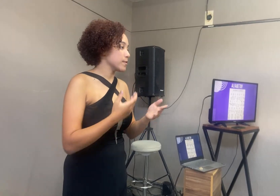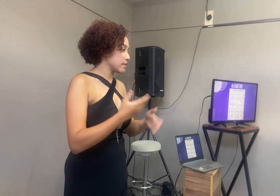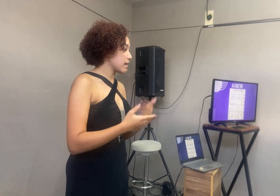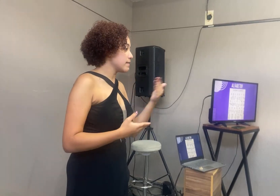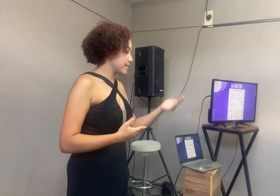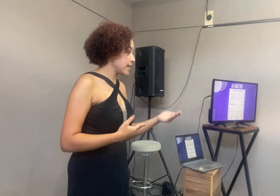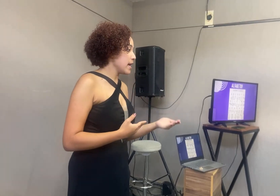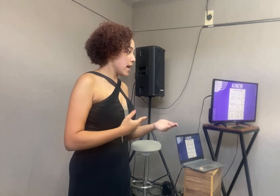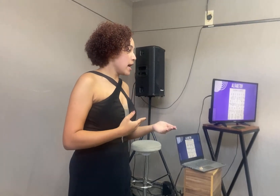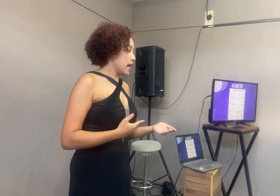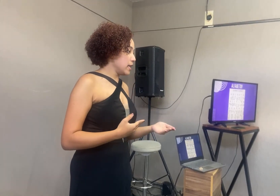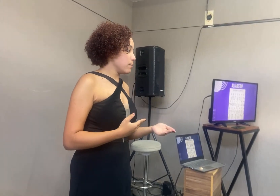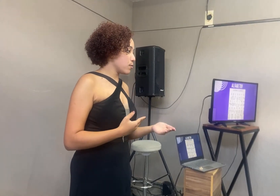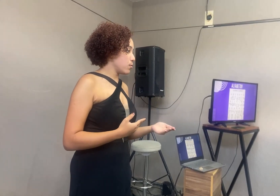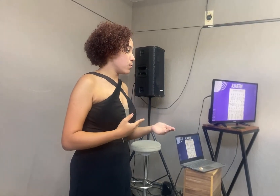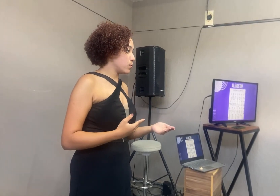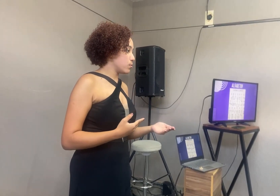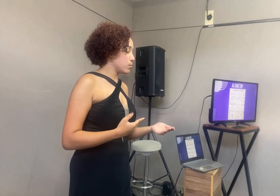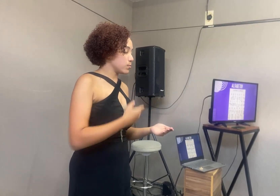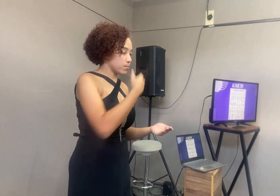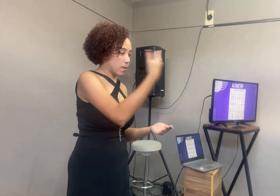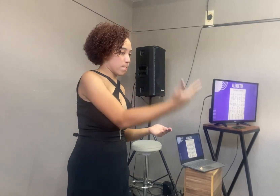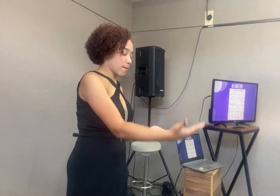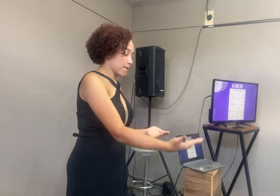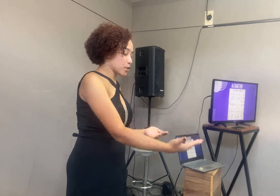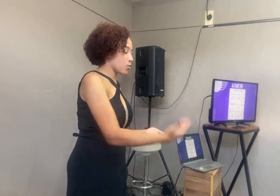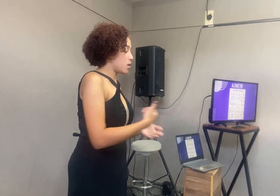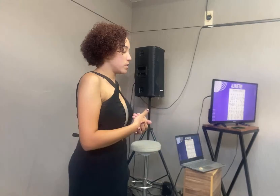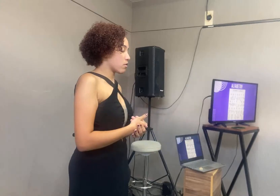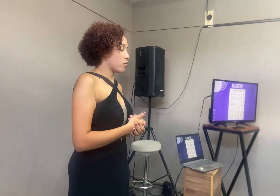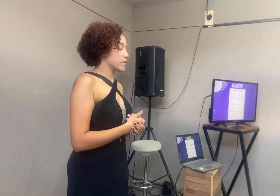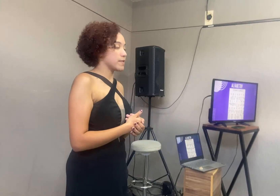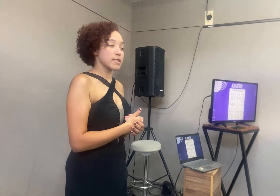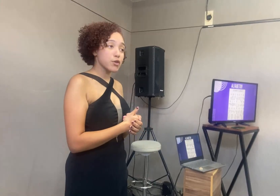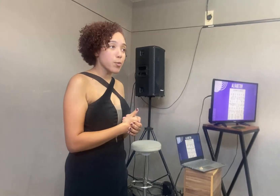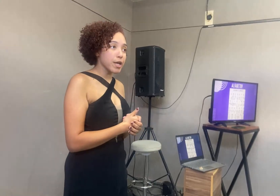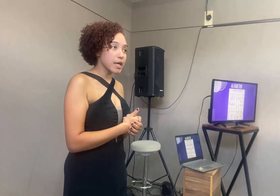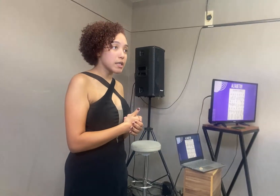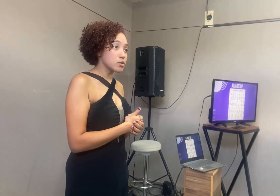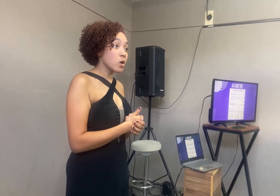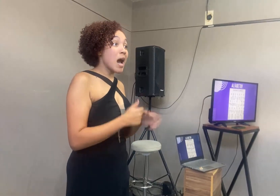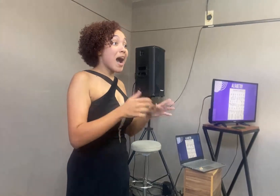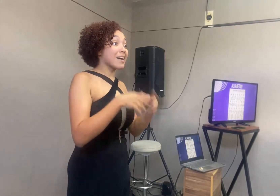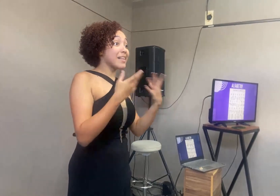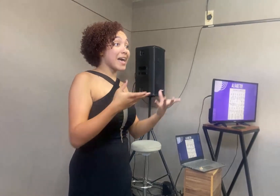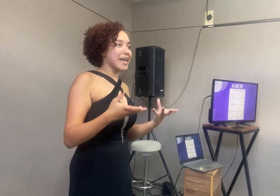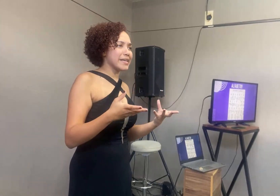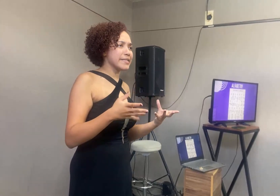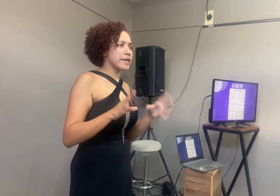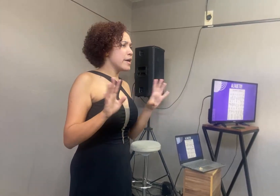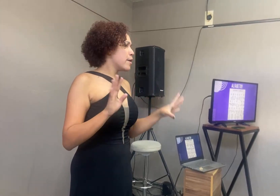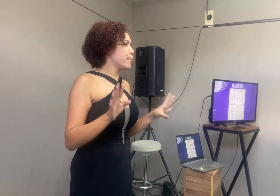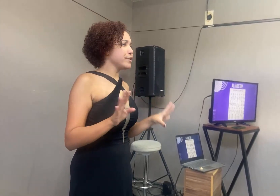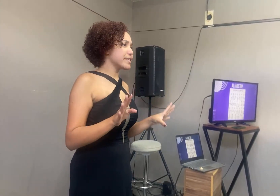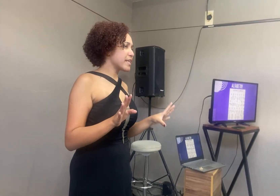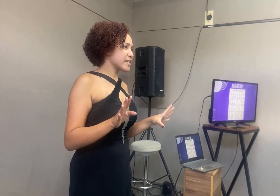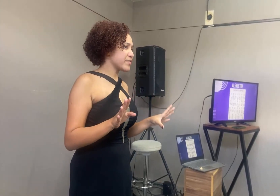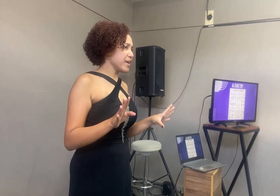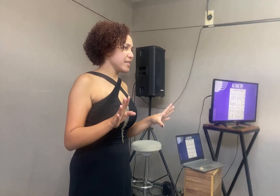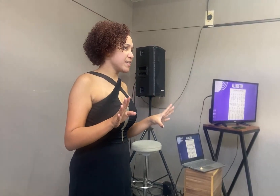você trazer ali para a pessoa na qual você está se comunicando a clareza. Muitas das